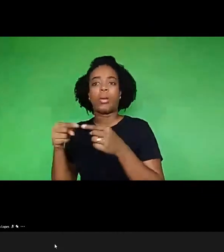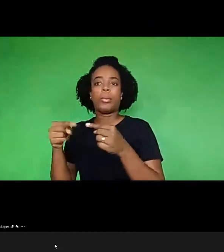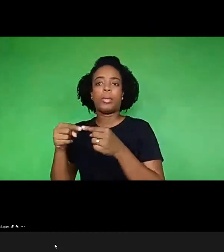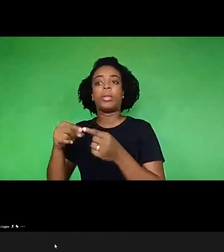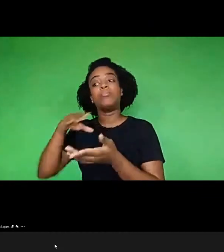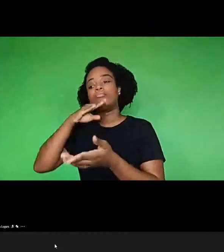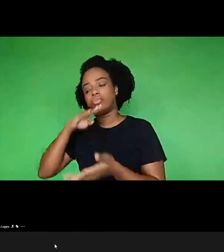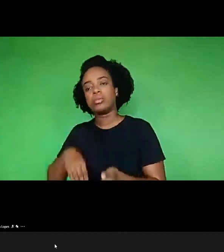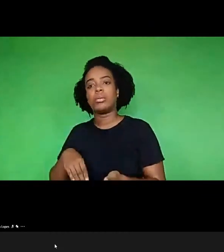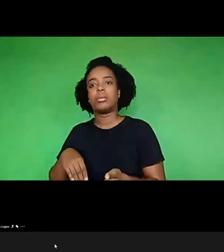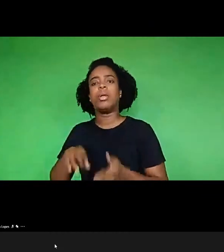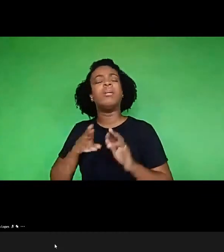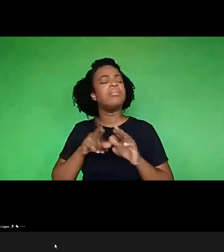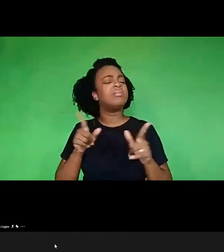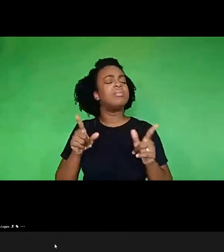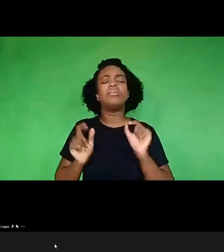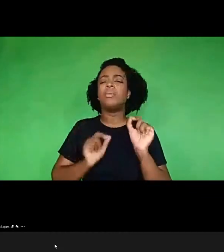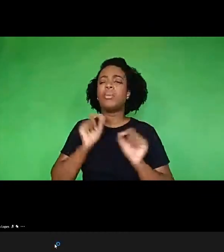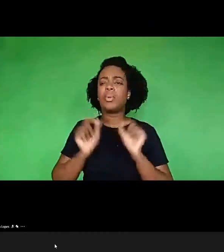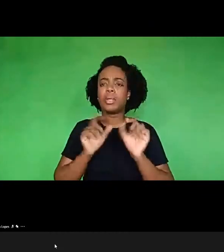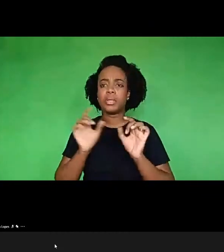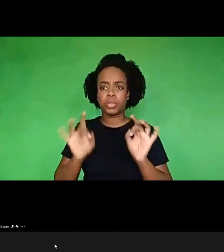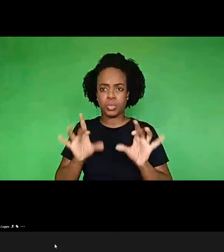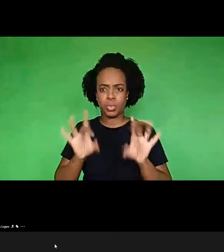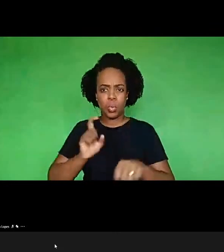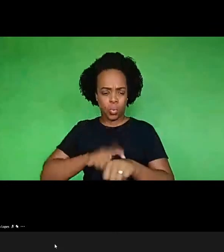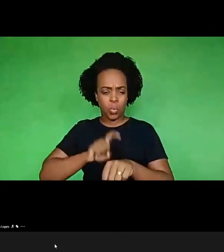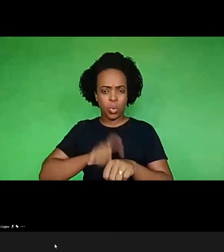do turno para o subsequente?